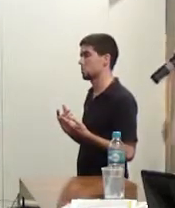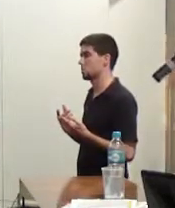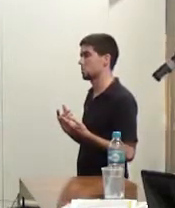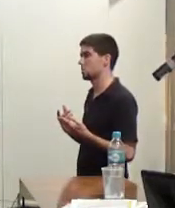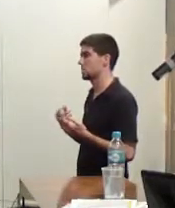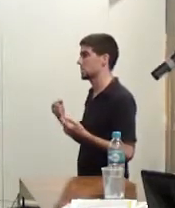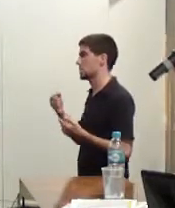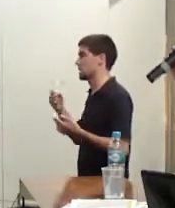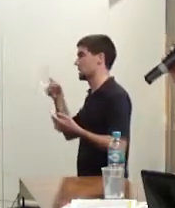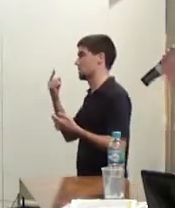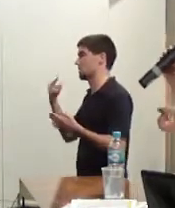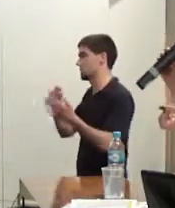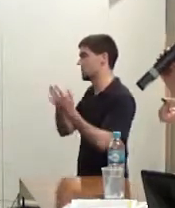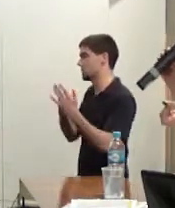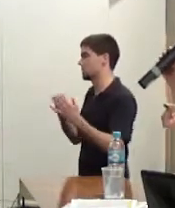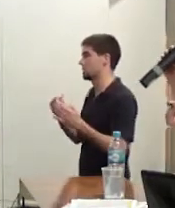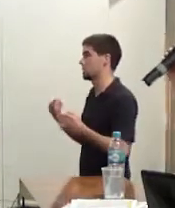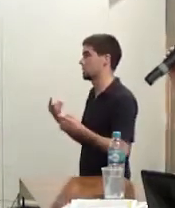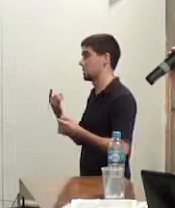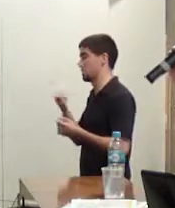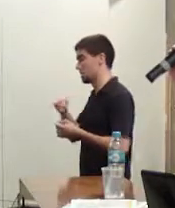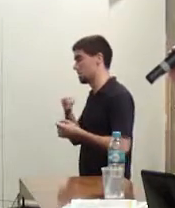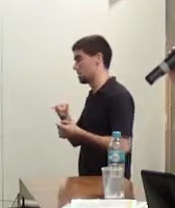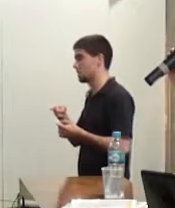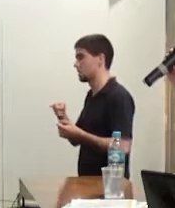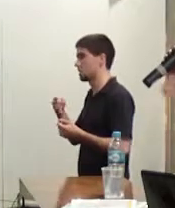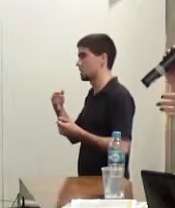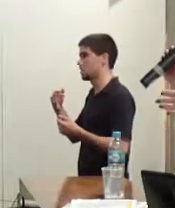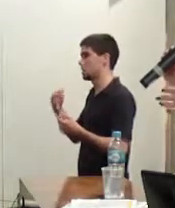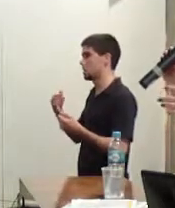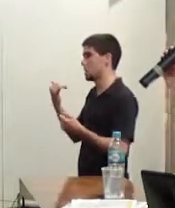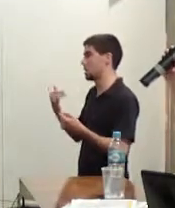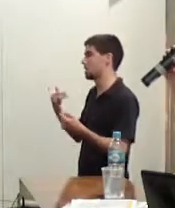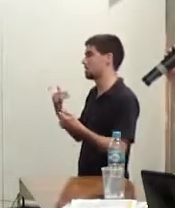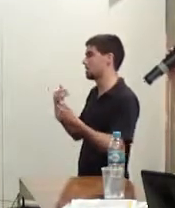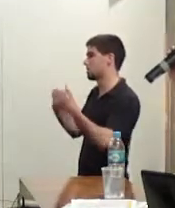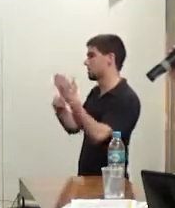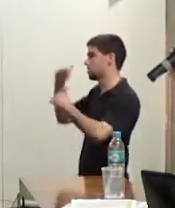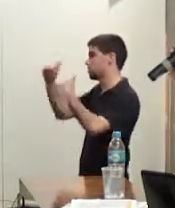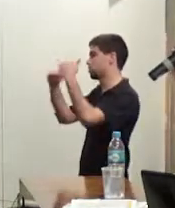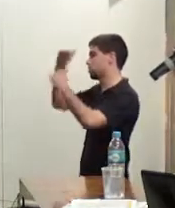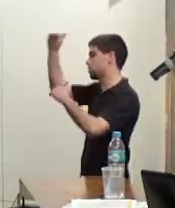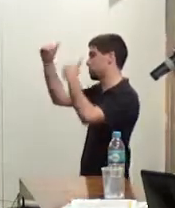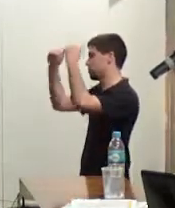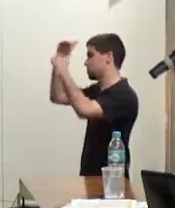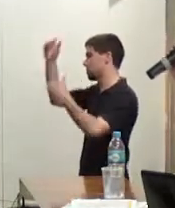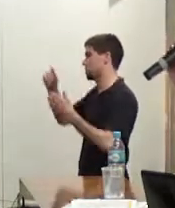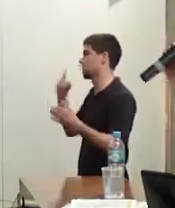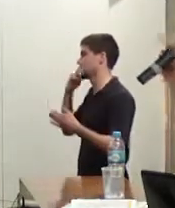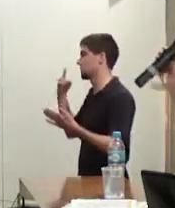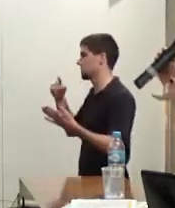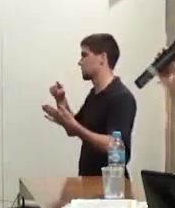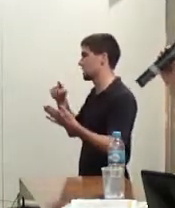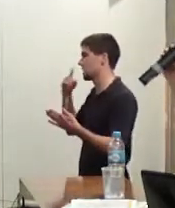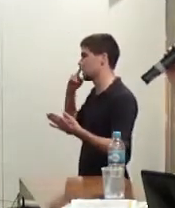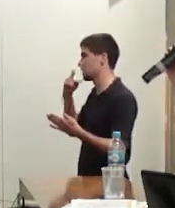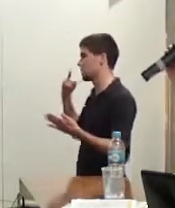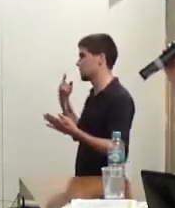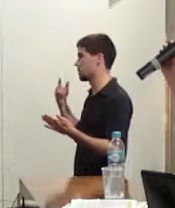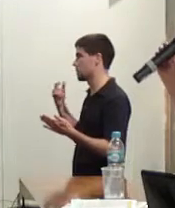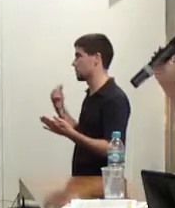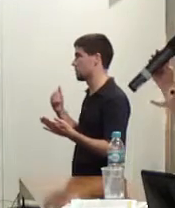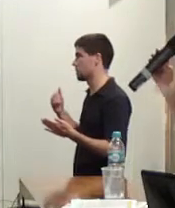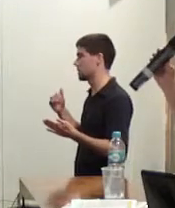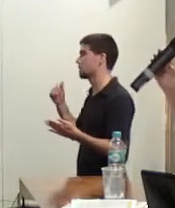de ABL, donde el actual gobierno de la ciudad ha aumentado una serie de impuestos, incluso se ha endeudado, se